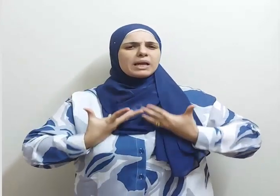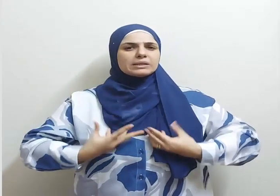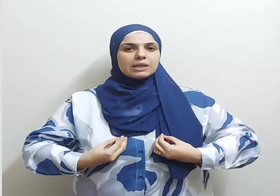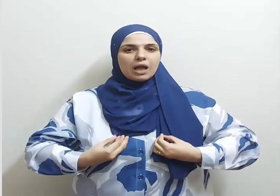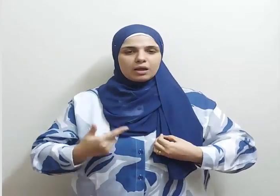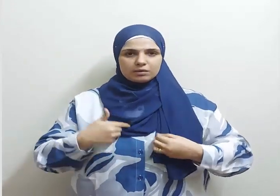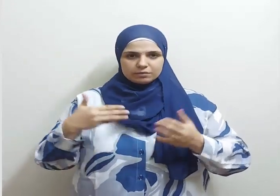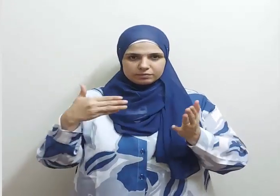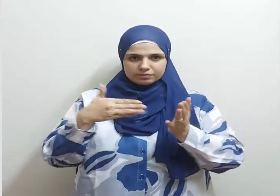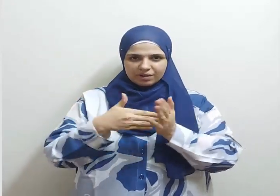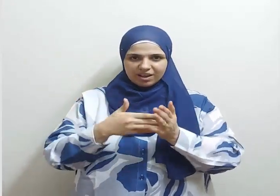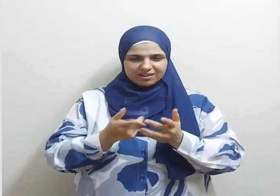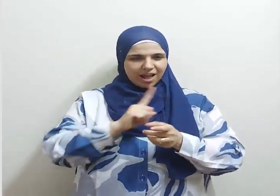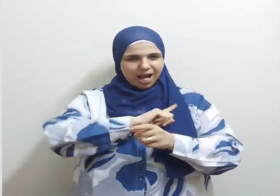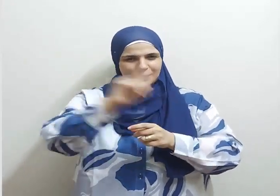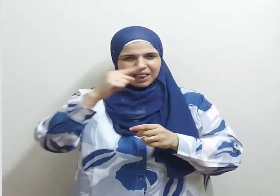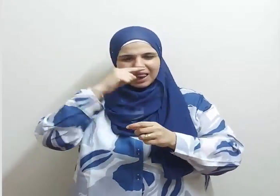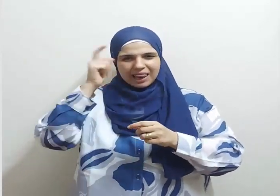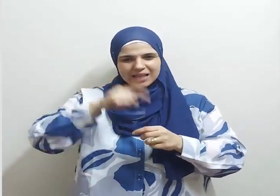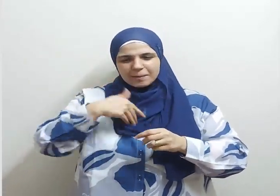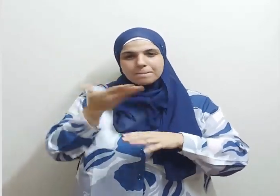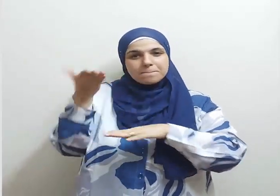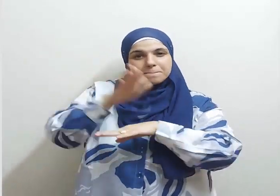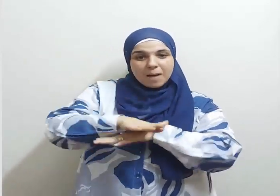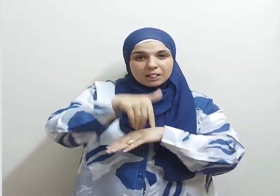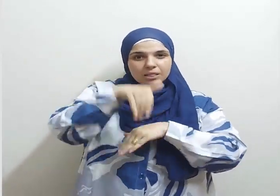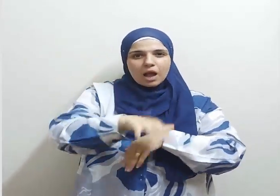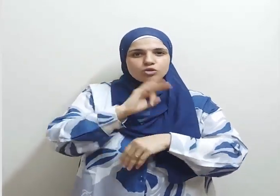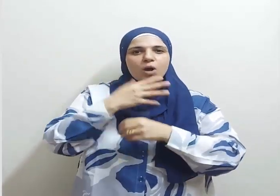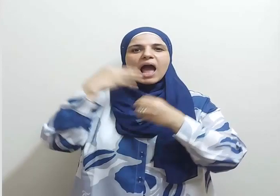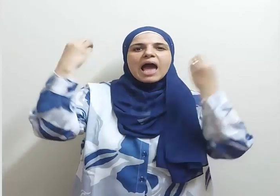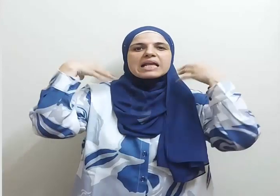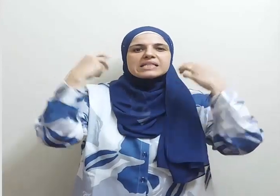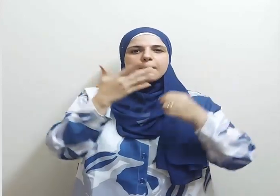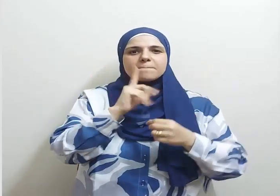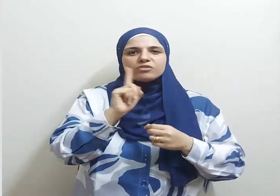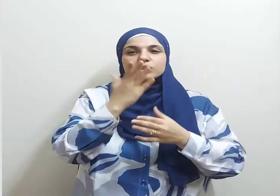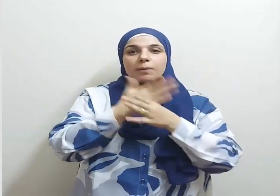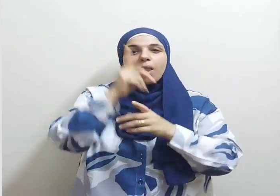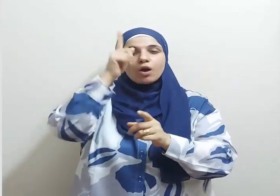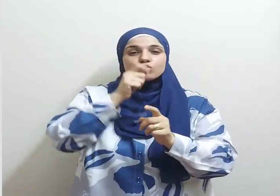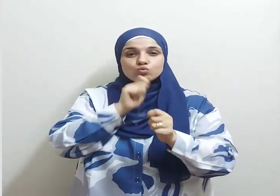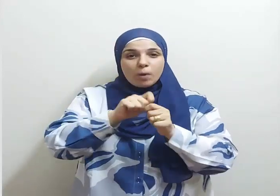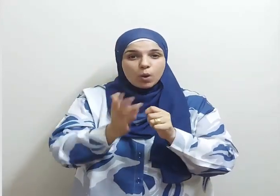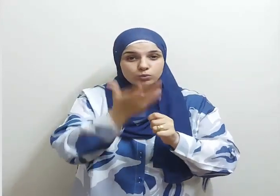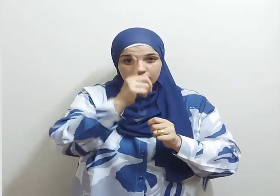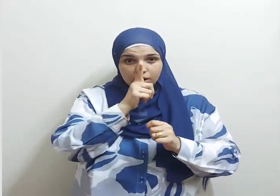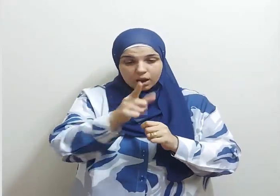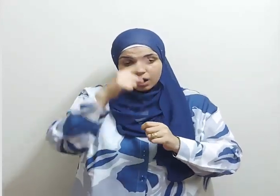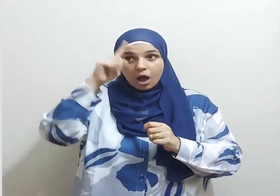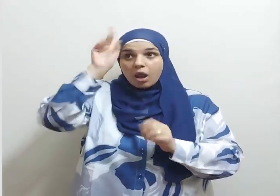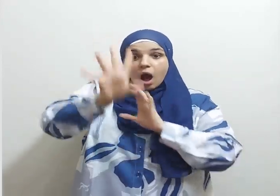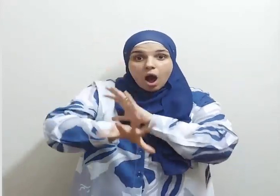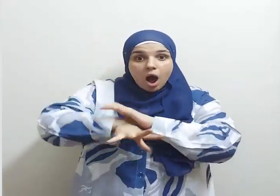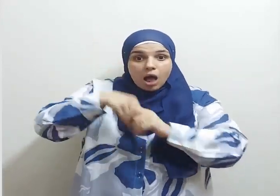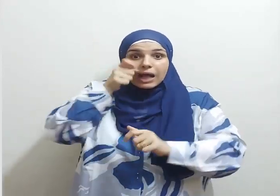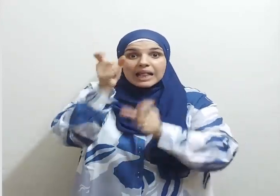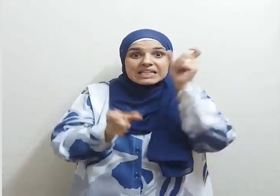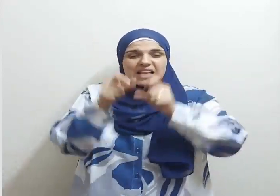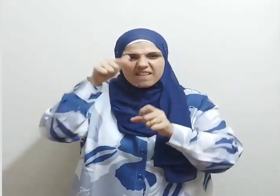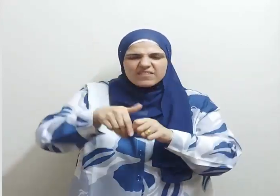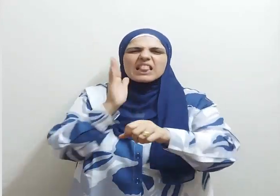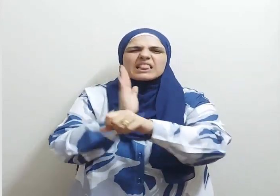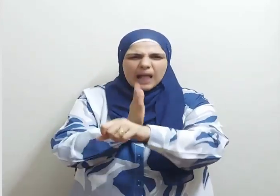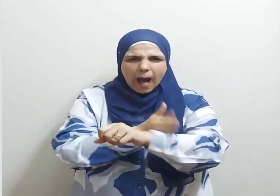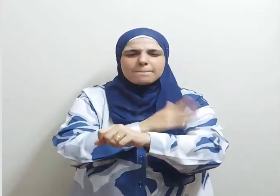طلب ما لم يخلق ومات ولم يرزق لان الله عز وجل يقول لقد خلقنا الانسان